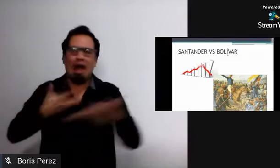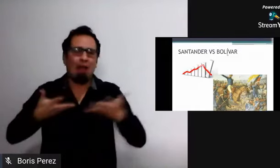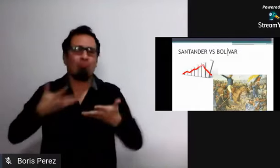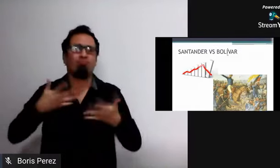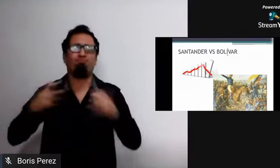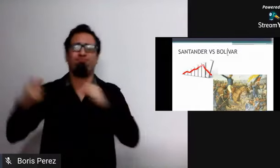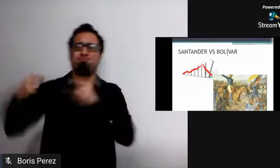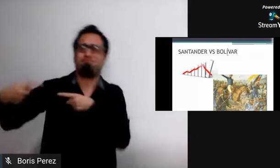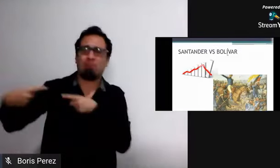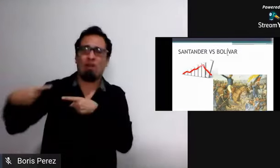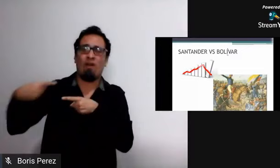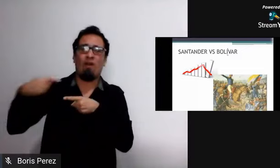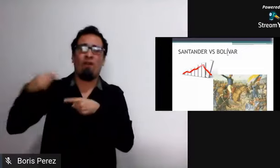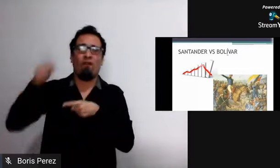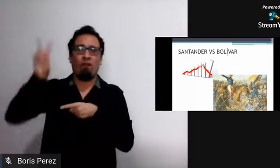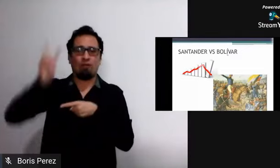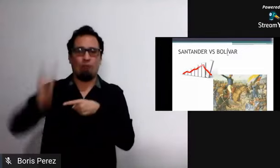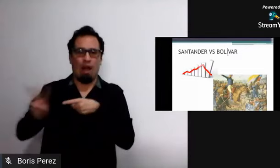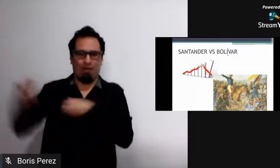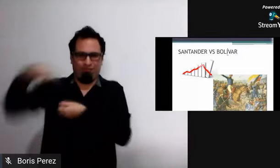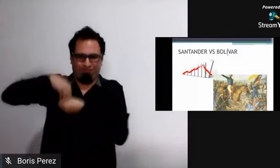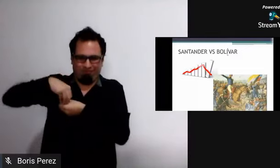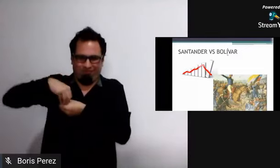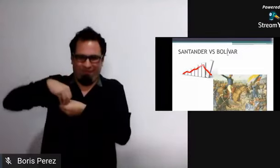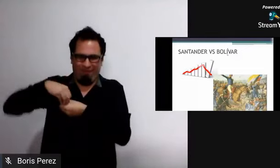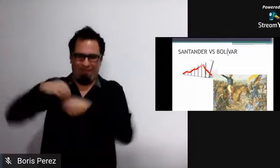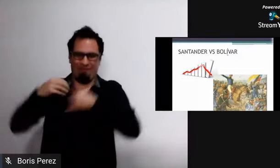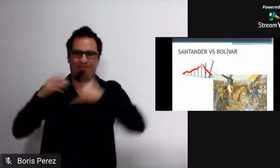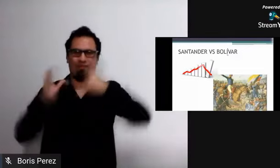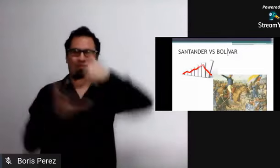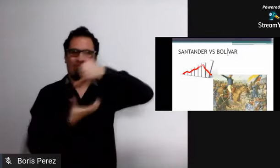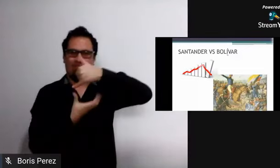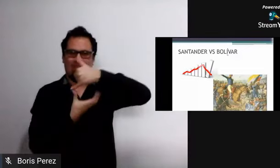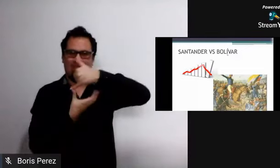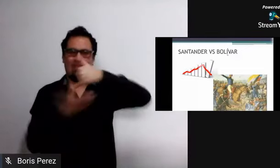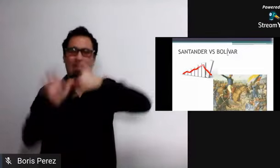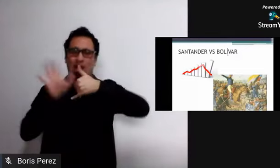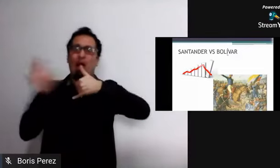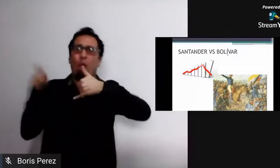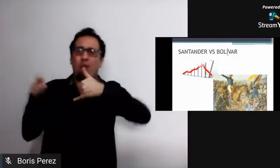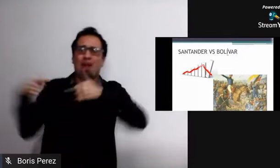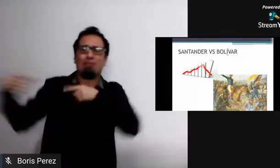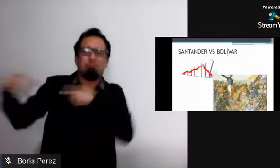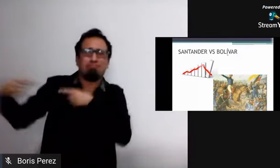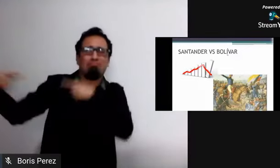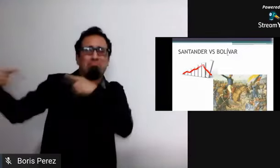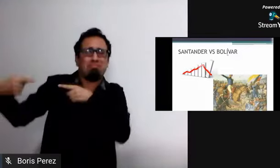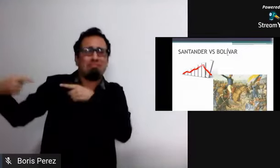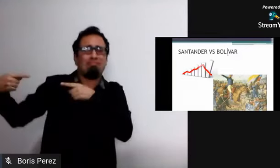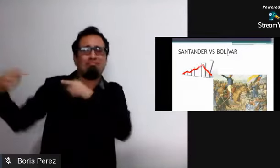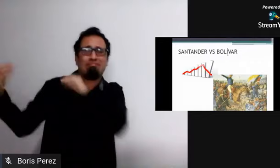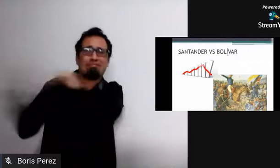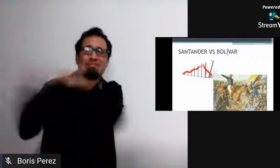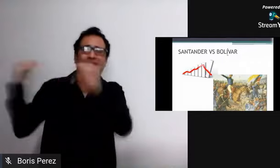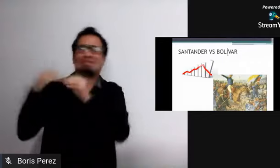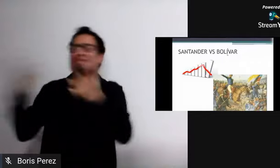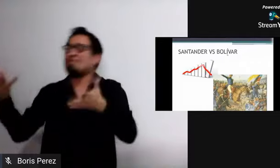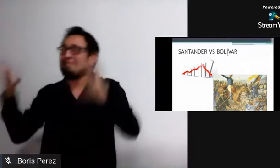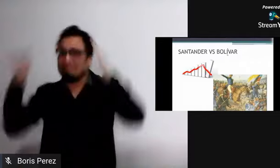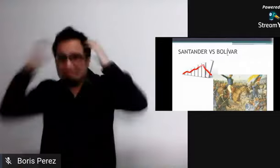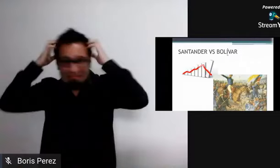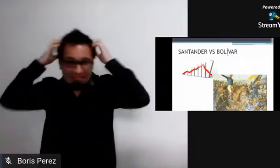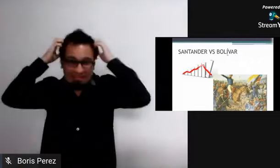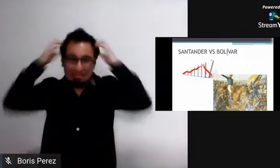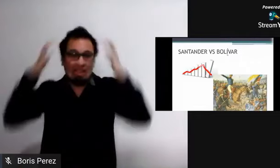un proceso democrático, un proceso de diálogo. Había conflictos con Venezuela, ¿sí? En la Gran Colombia, en ese